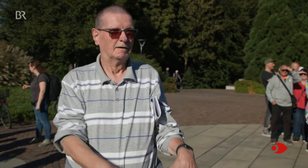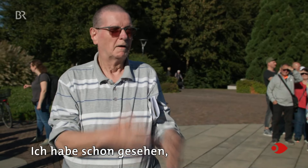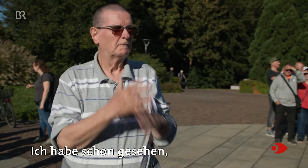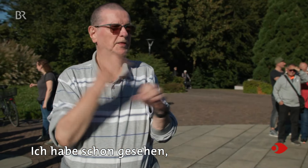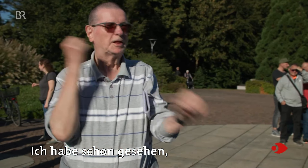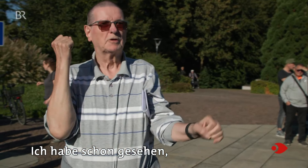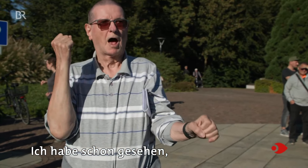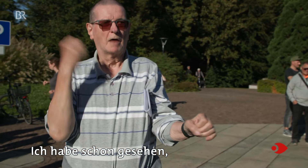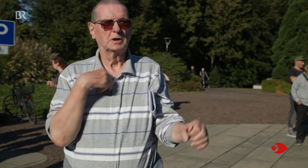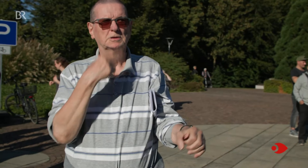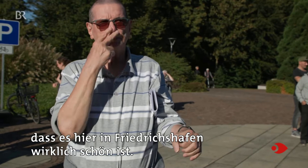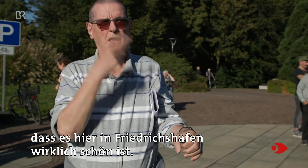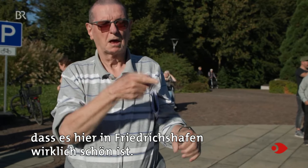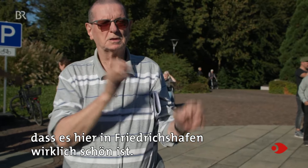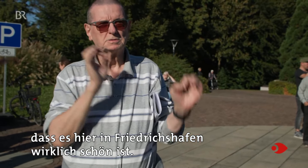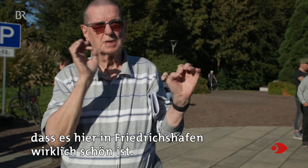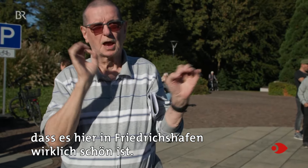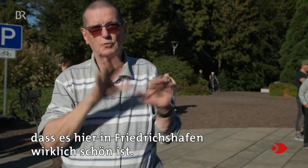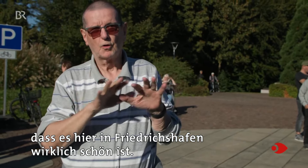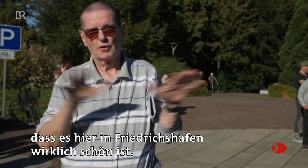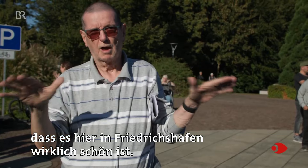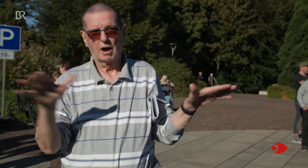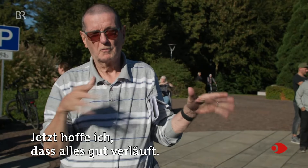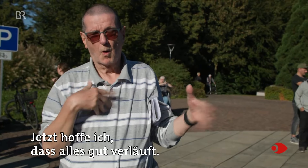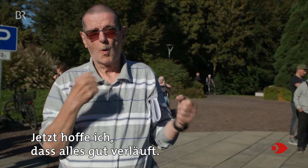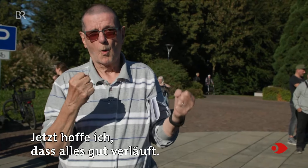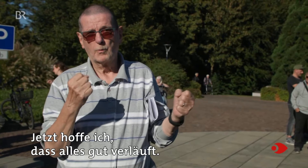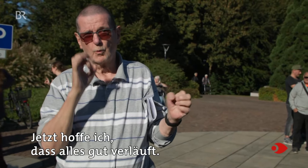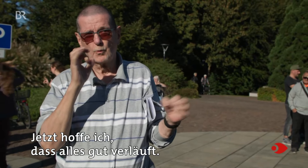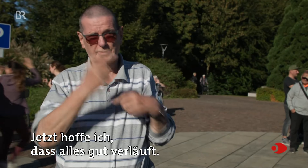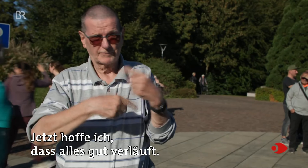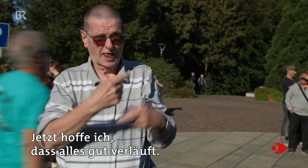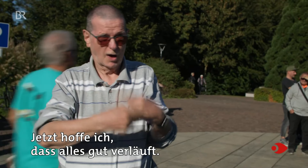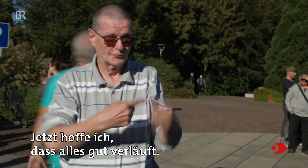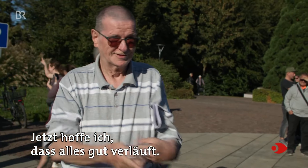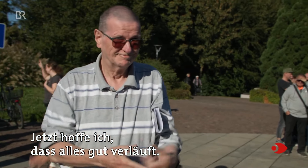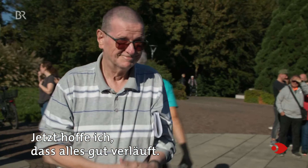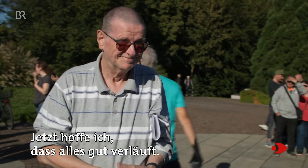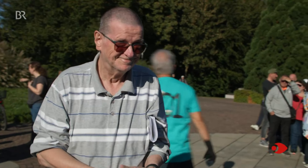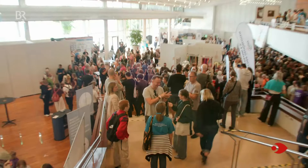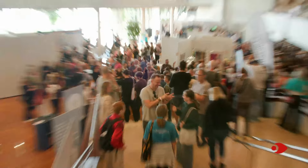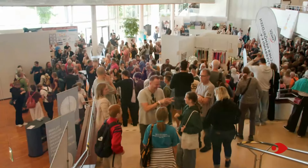da. Ich habe schon gesehen, dass es hier in Friedrichshafen wirklich schön ist. Jetzt hoffe ich, dass alles gut verläuft.